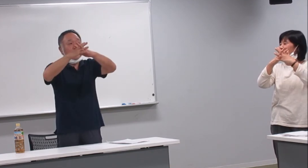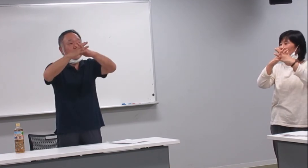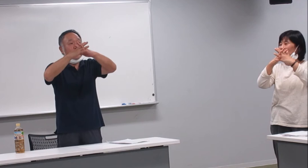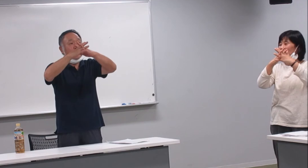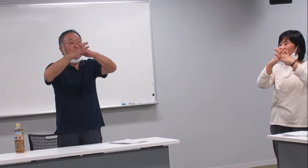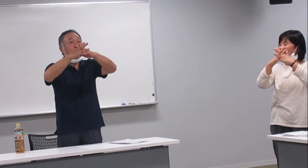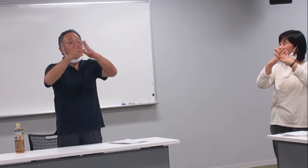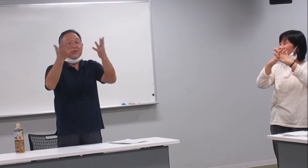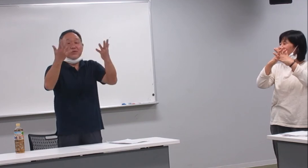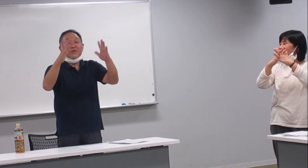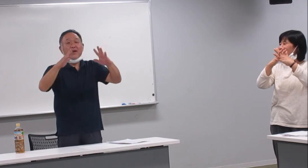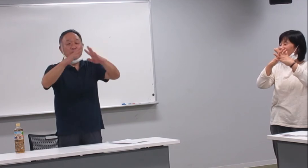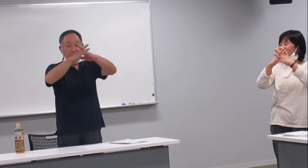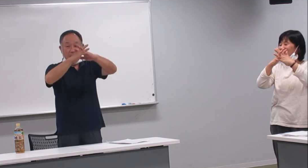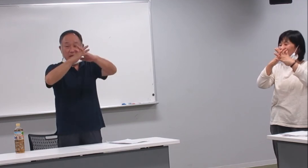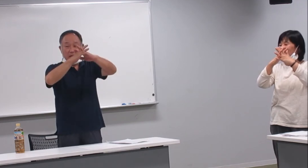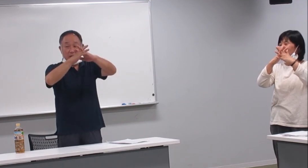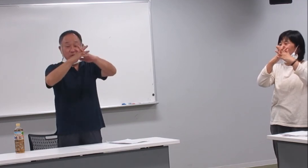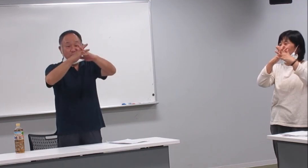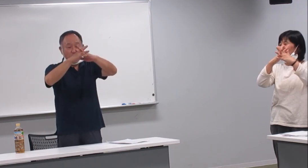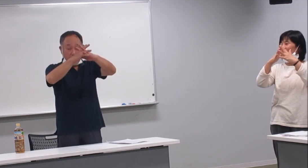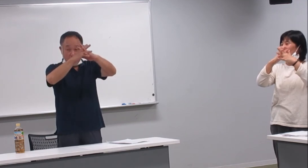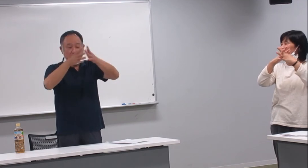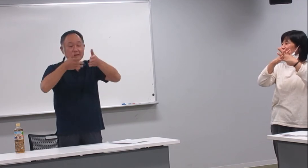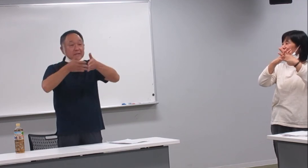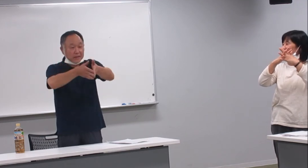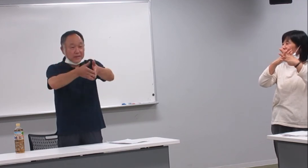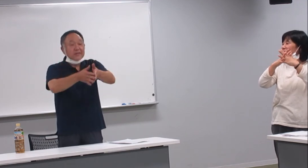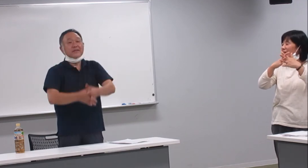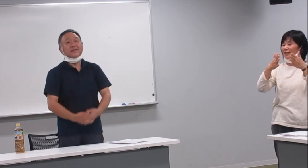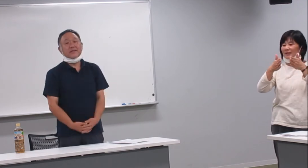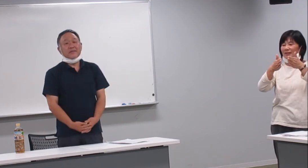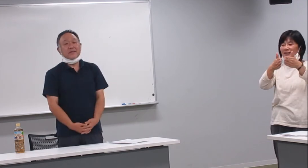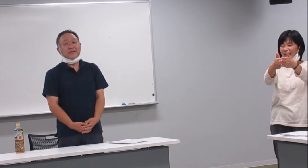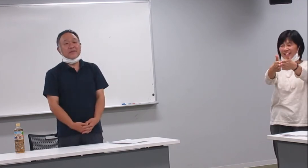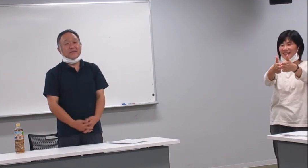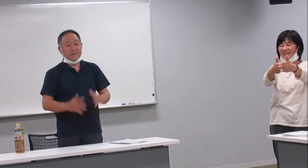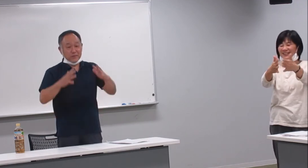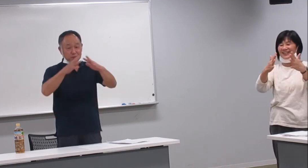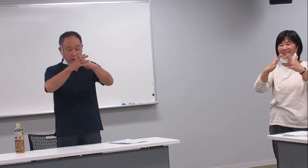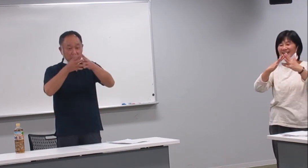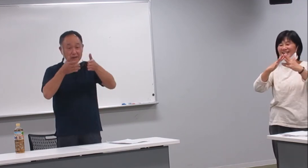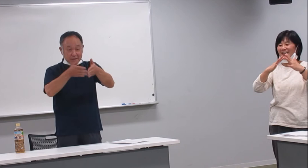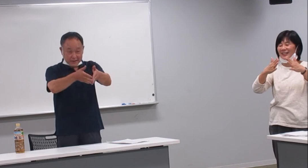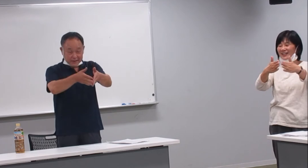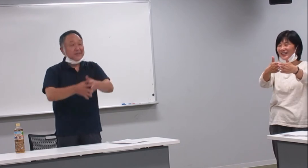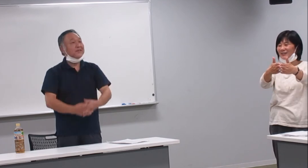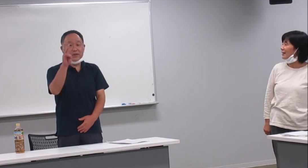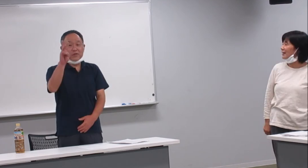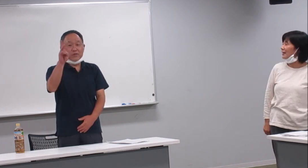宮。 宮。 宮。 屋根のところ。 出雲大社。 で、先です。 先。 先。